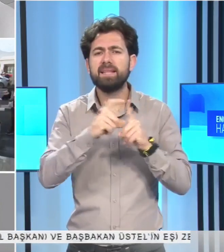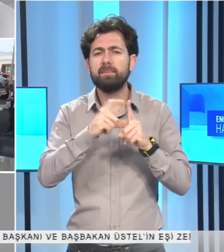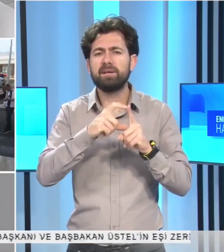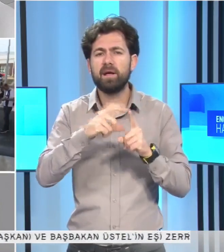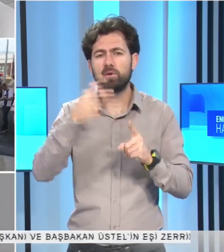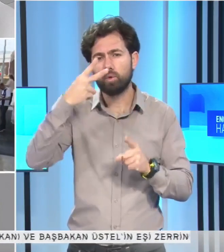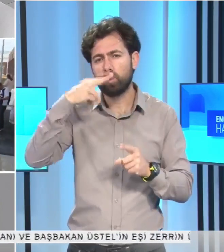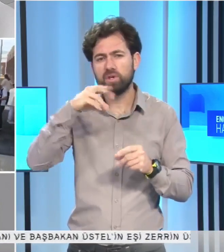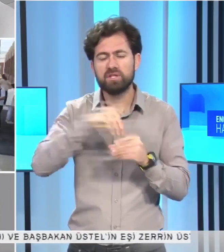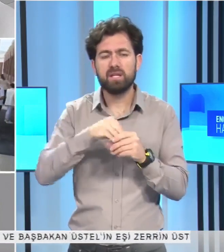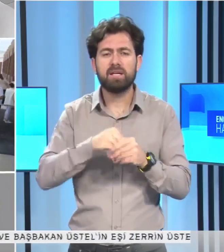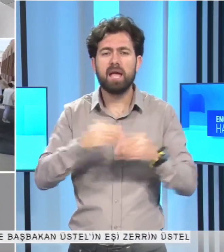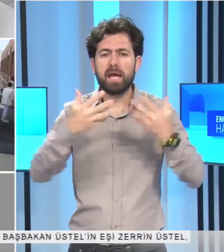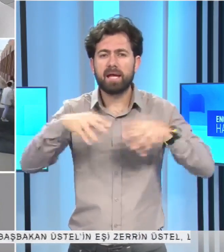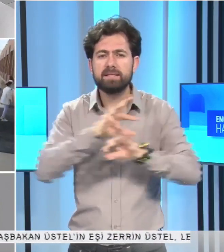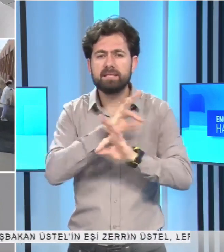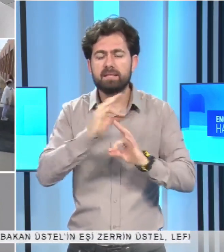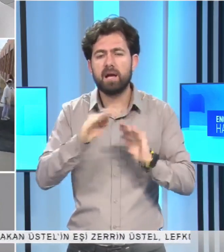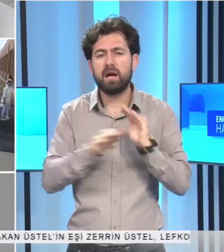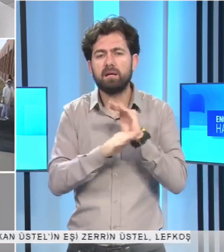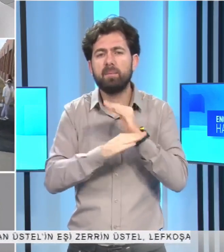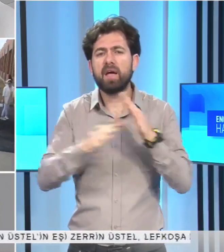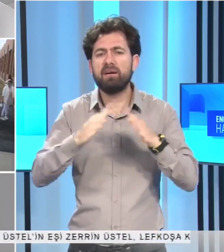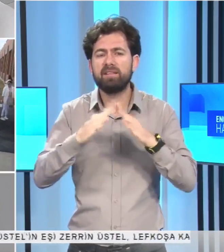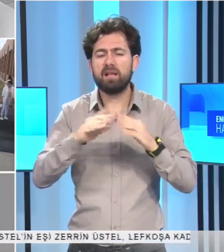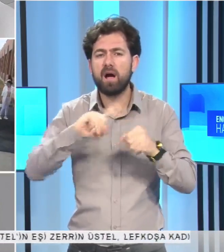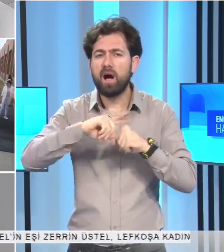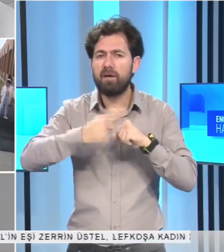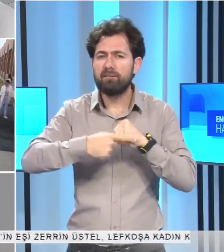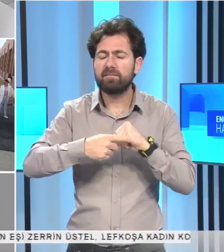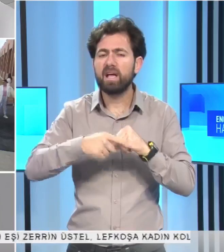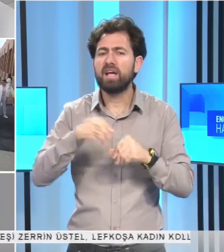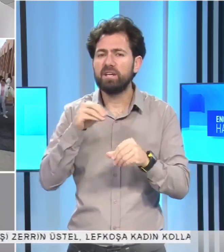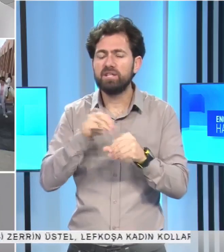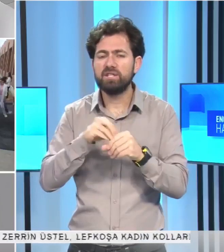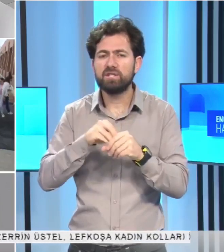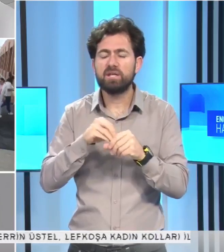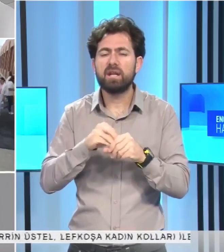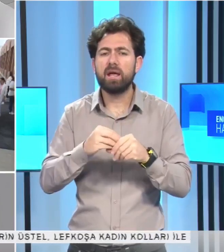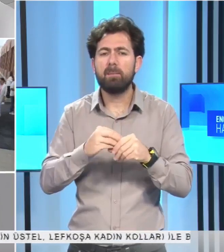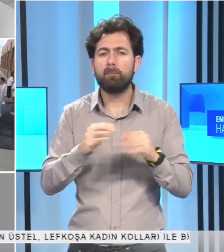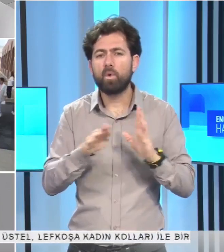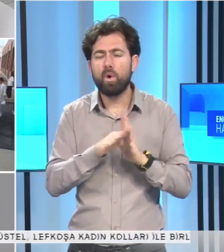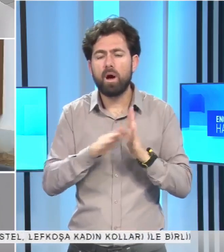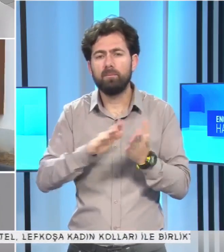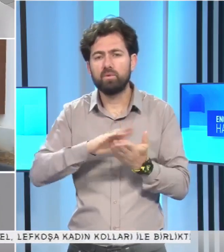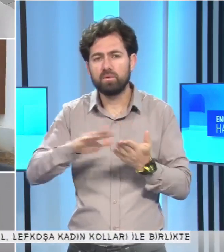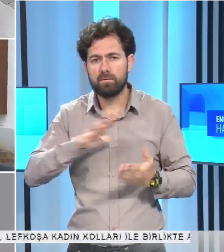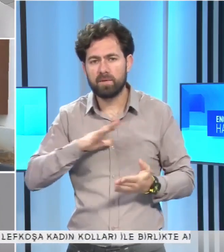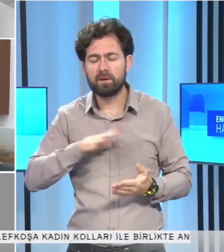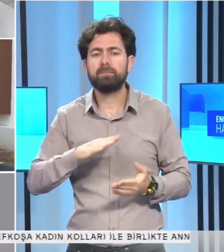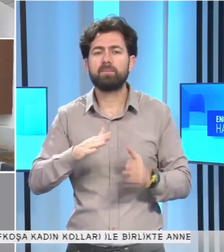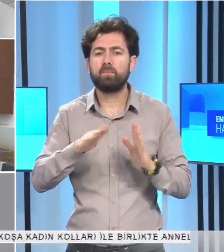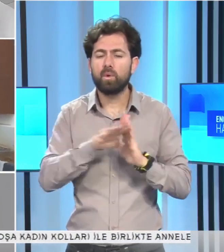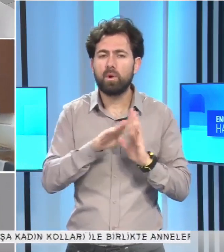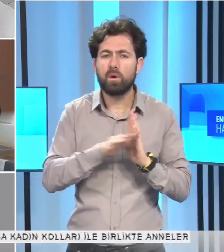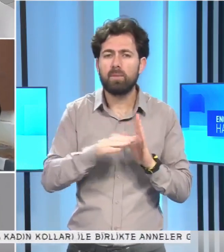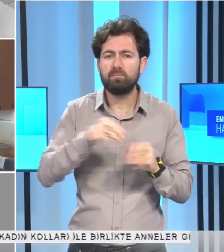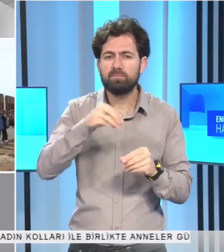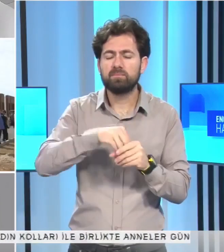Demirhan'daki Engelsiz Yaşam Evi'nde hafta kapsamında etkinlik gerçekleştirildi.